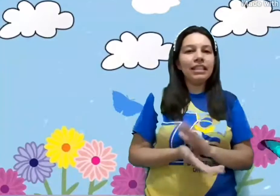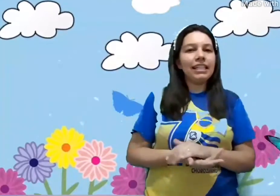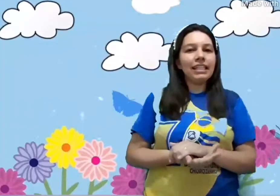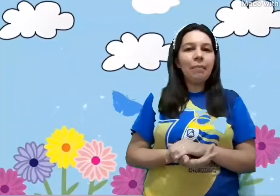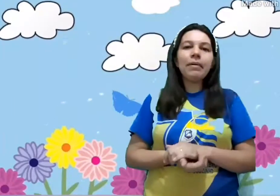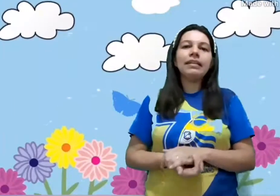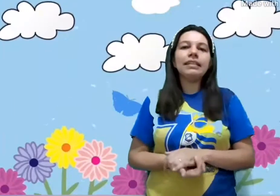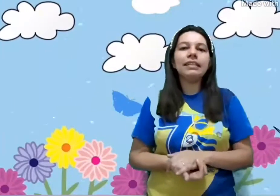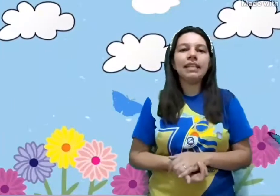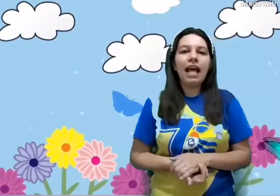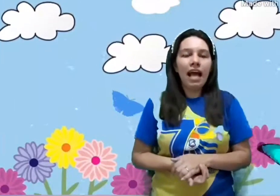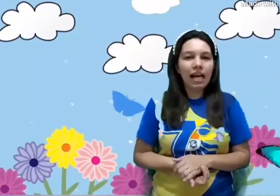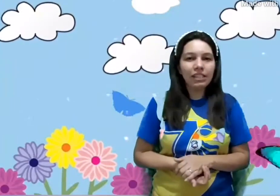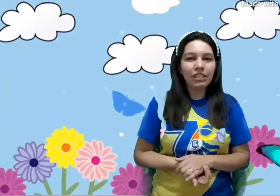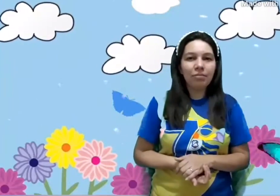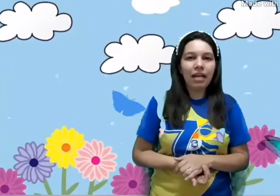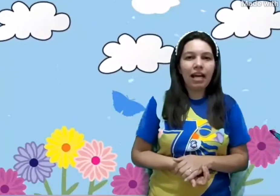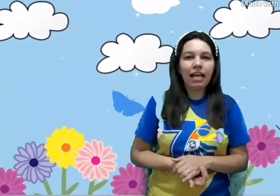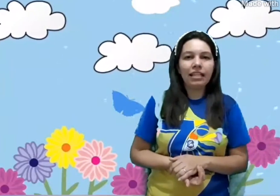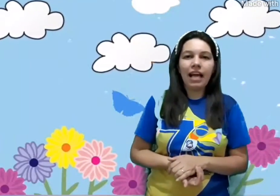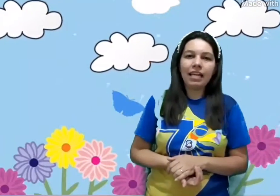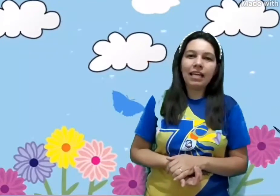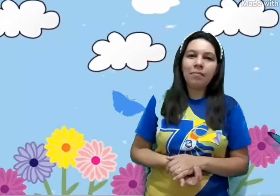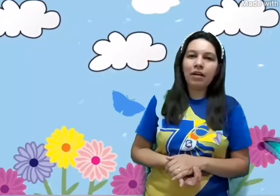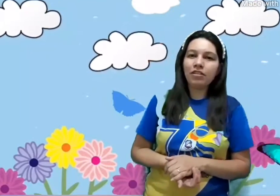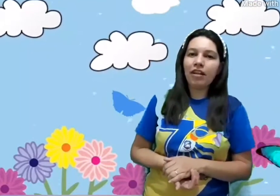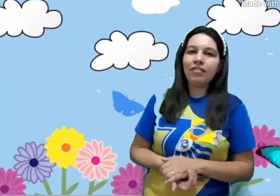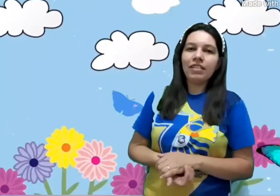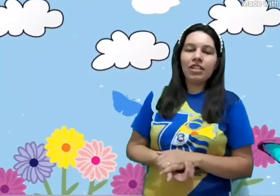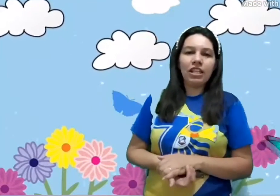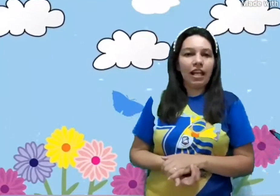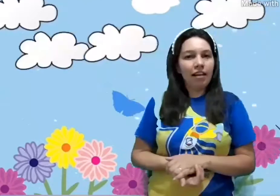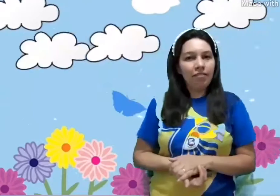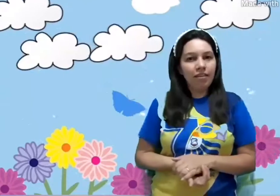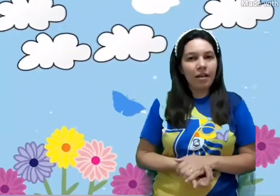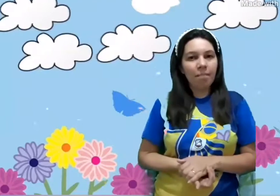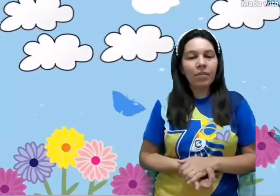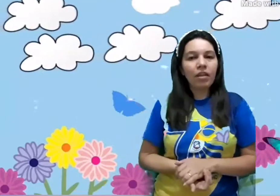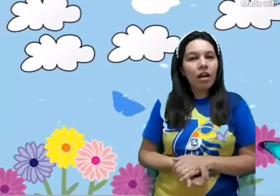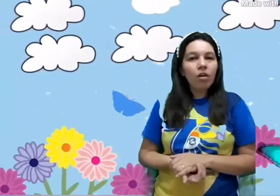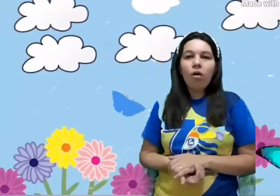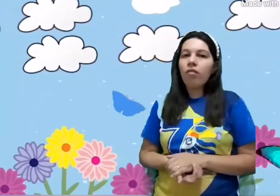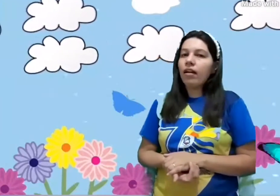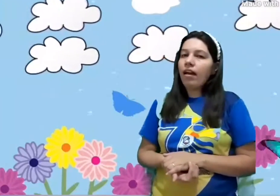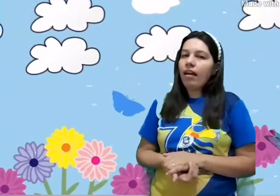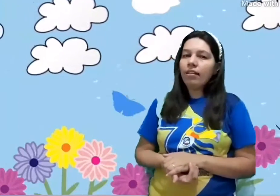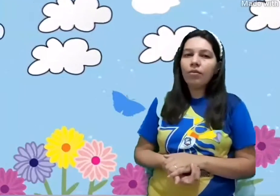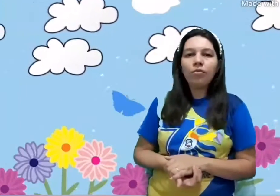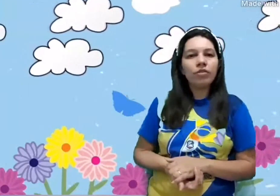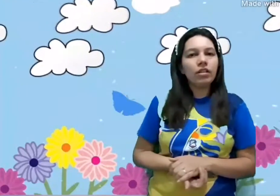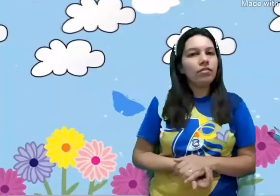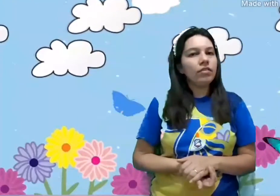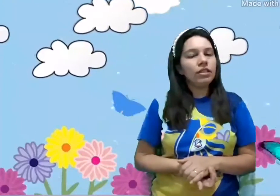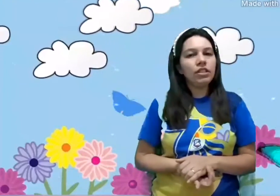as semanas, a tia Micaela está aqui para ajudar vocês na tarefinha. Qualquer dúvida que vocês